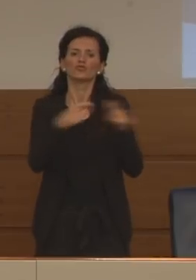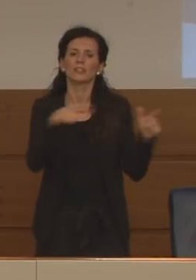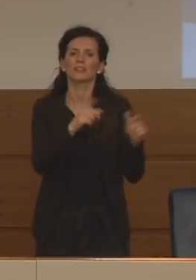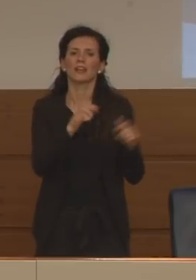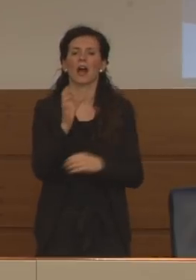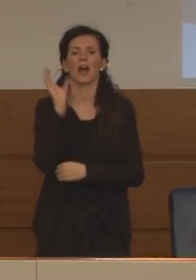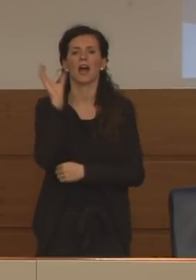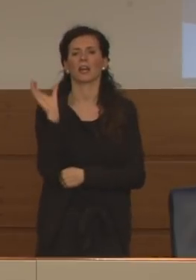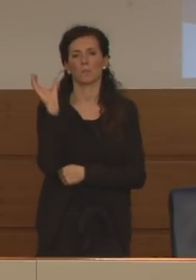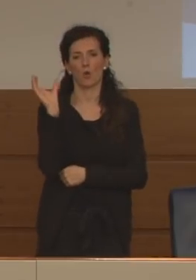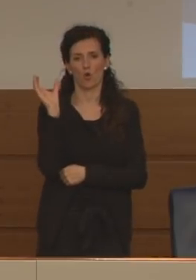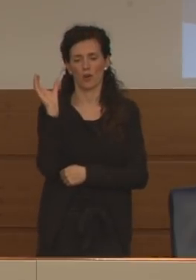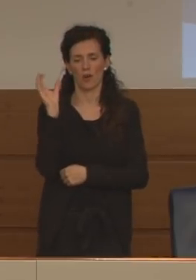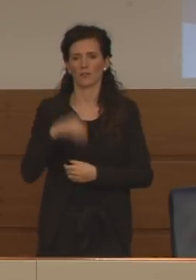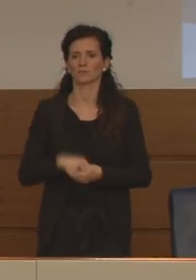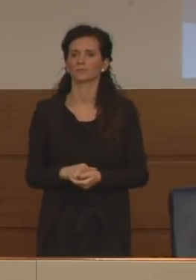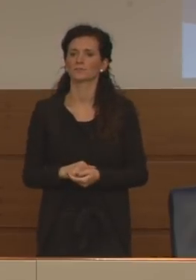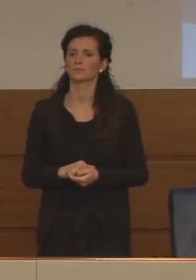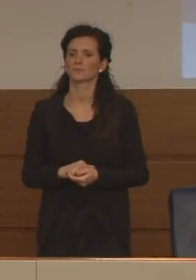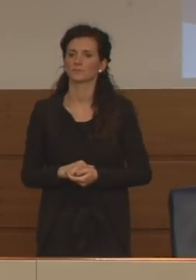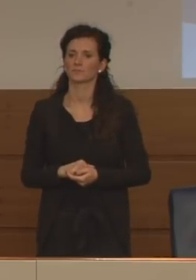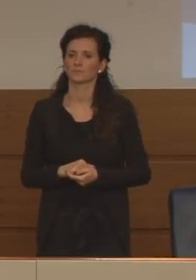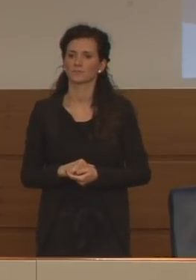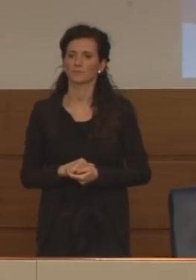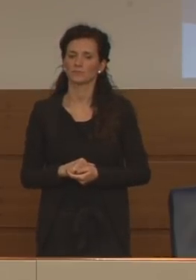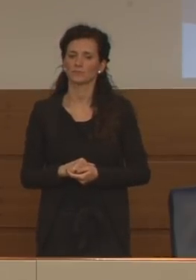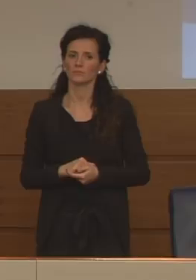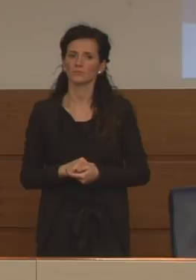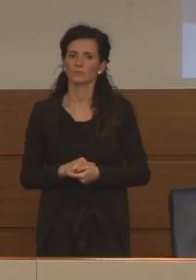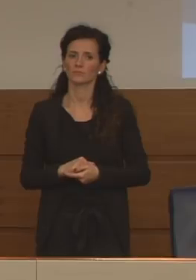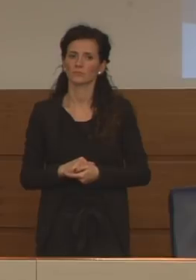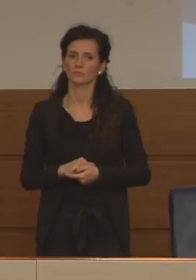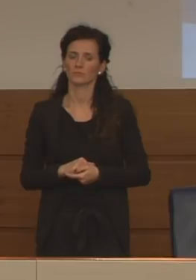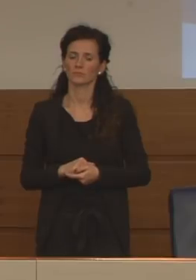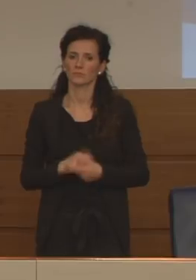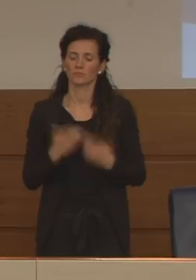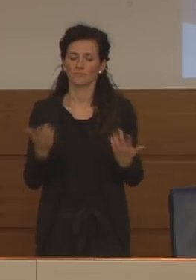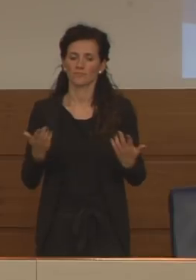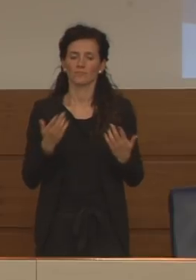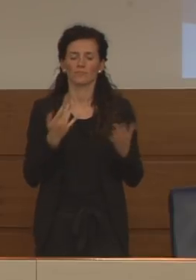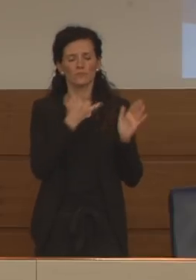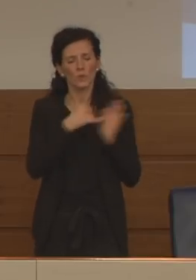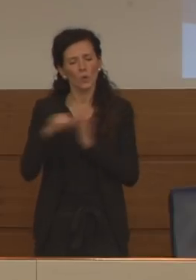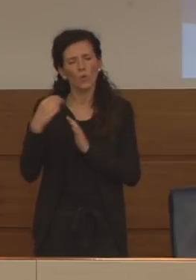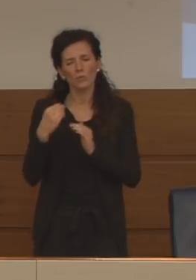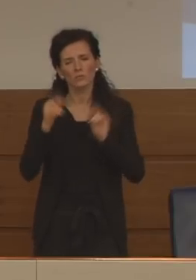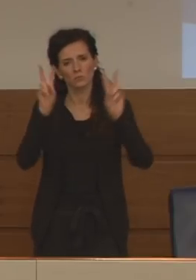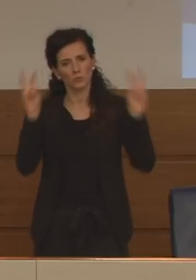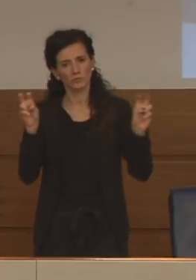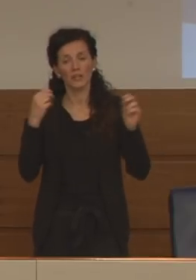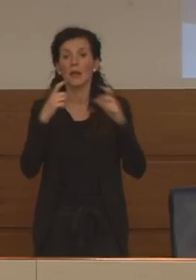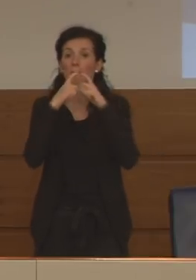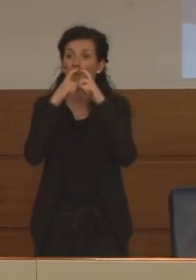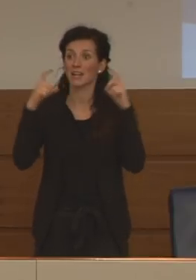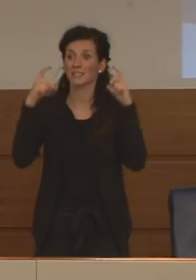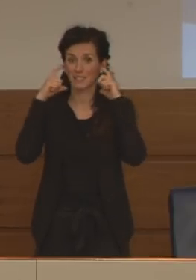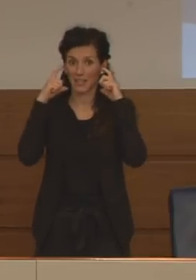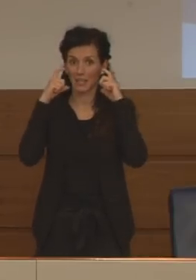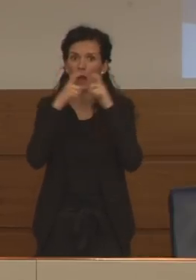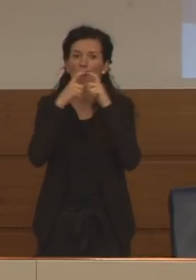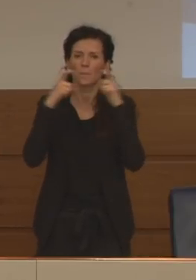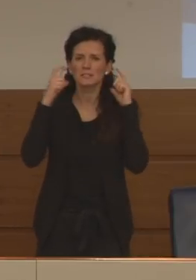ultimo vi voglio anche parlare del tema mascherine ma non dei numeri quanto